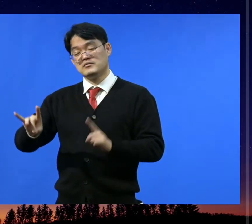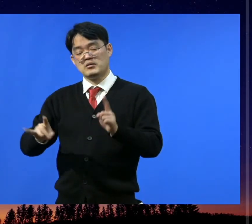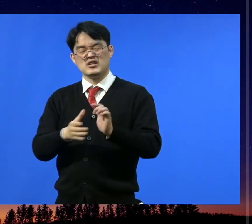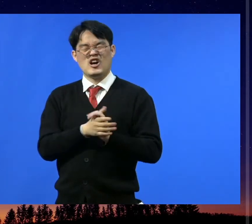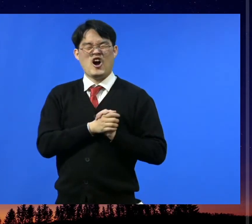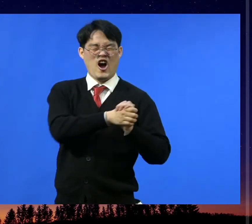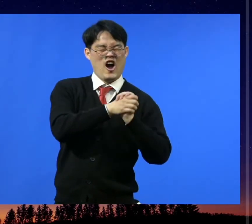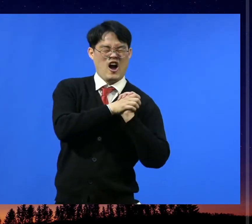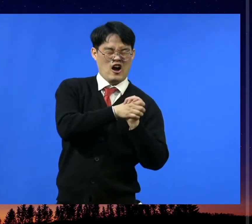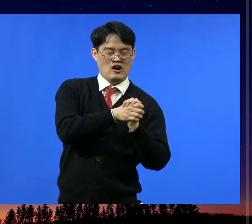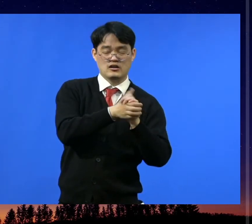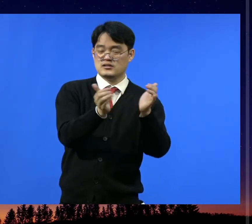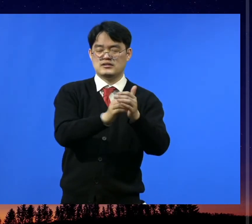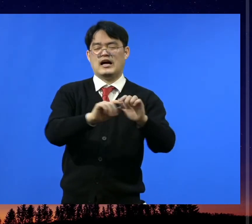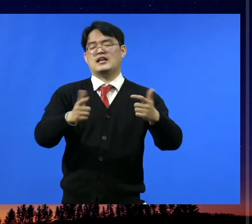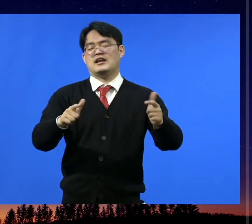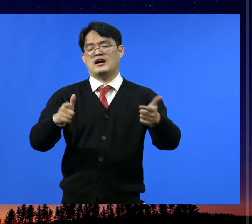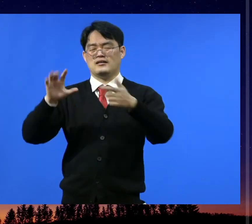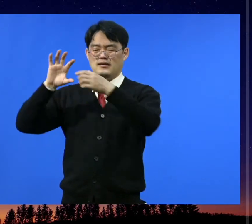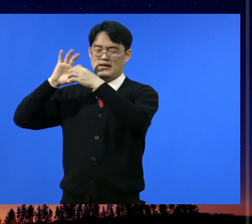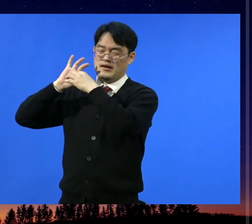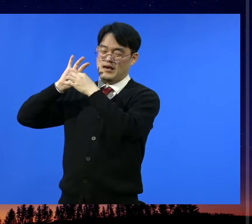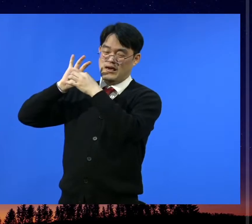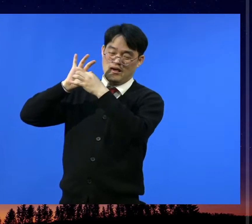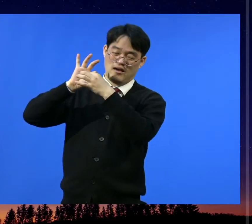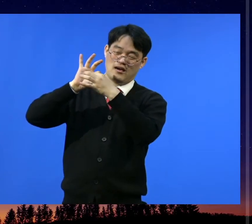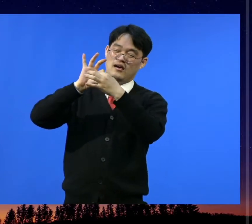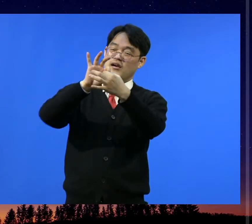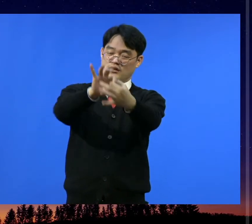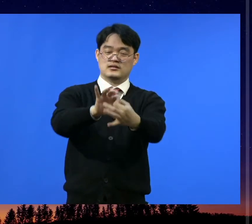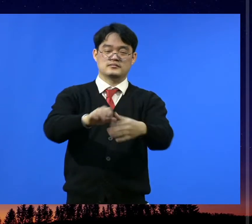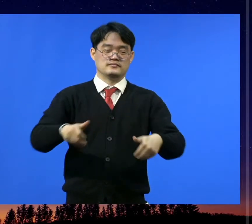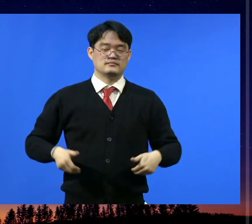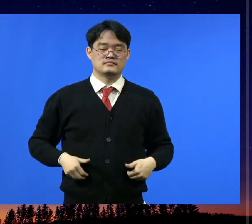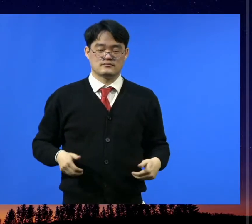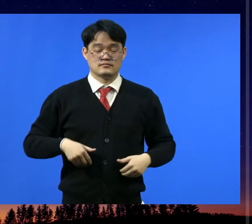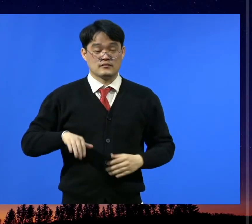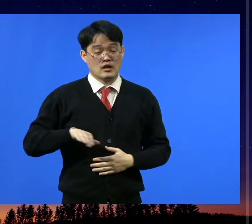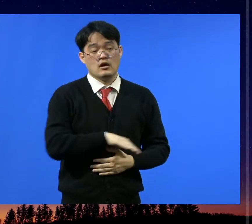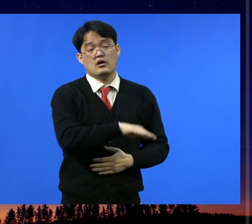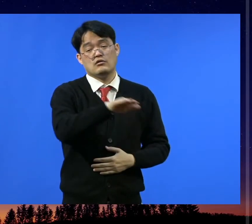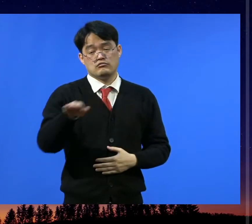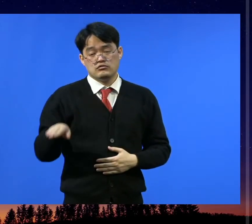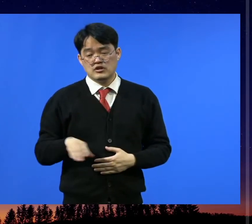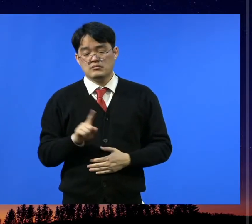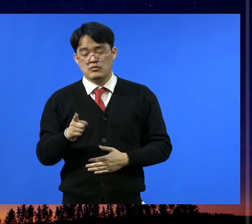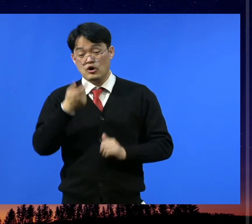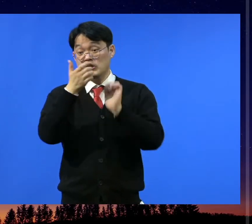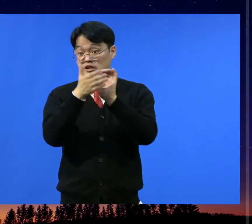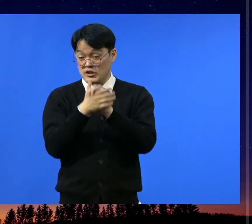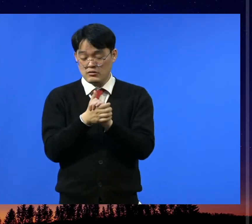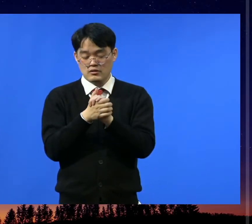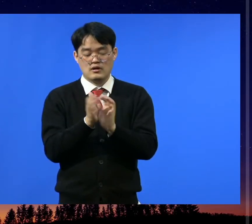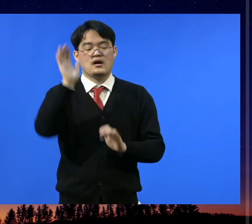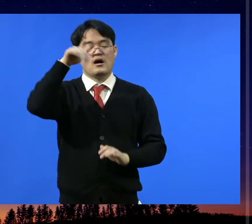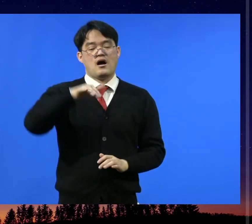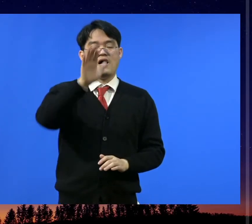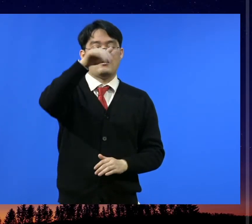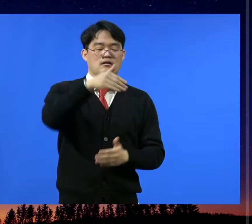거예요. 여러분, 우리의 대부분의 실패는 일관성에서 실패합니다. 들쑥날쑥. 여러분,